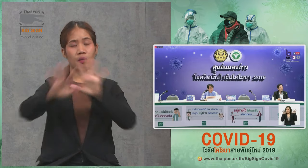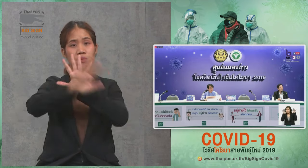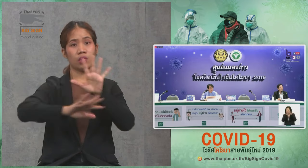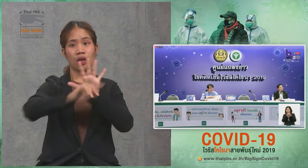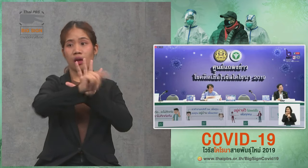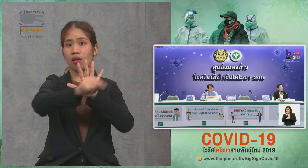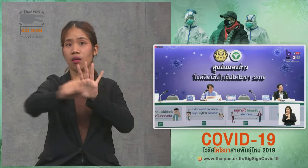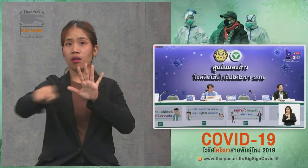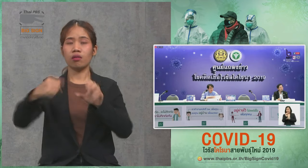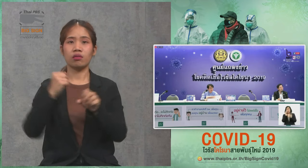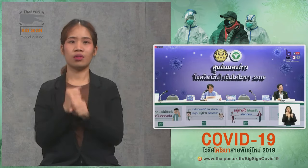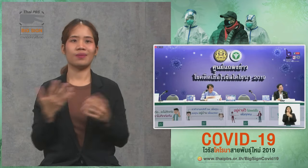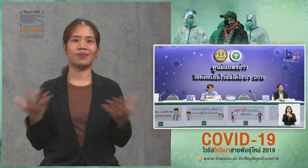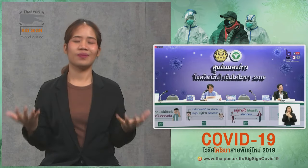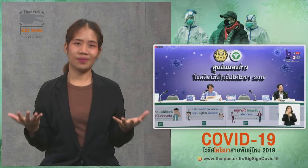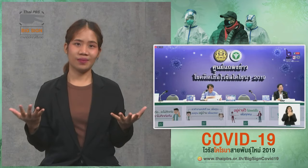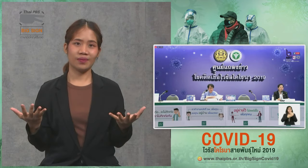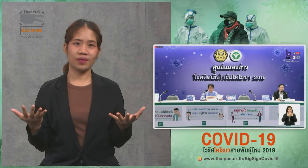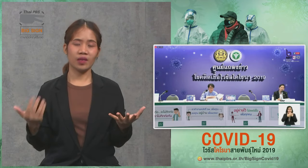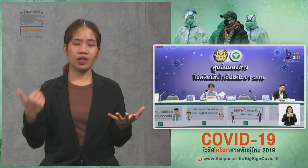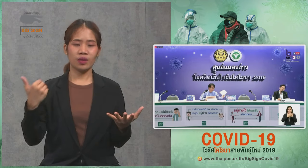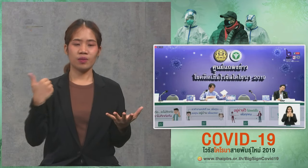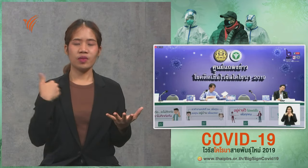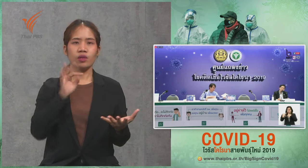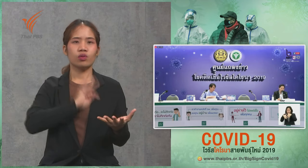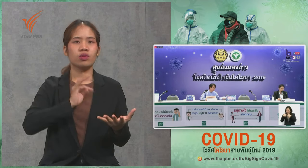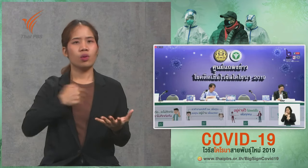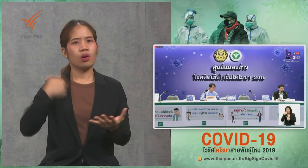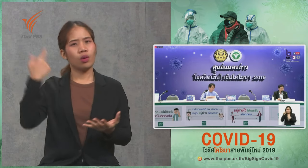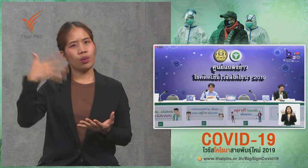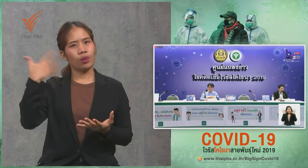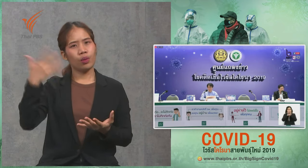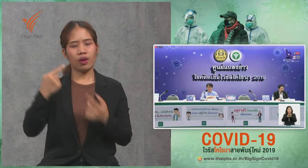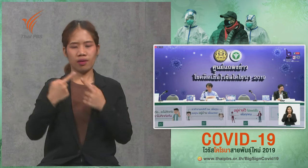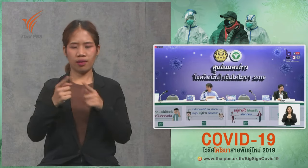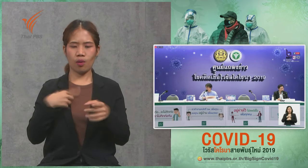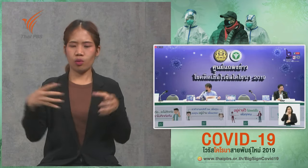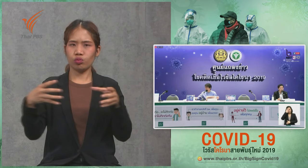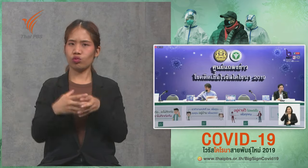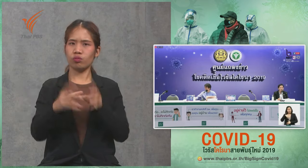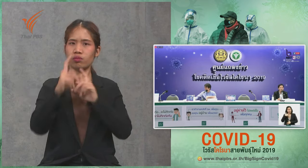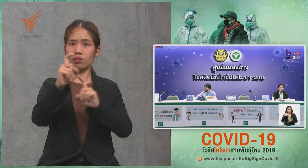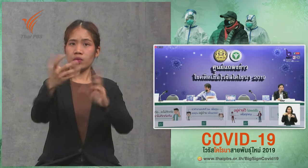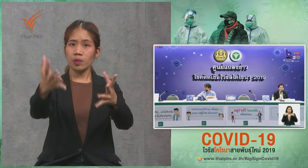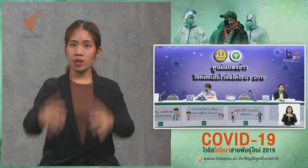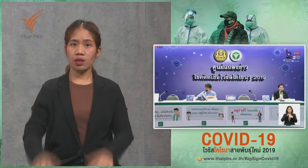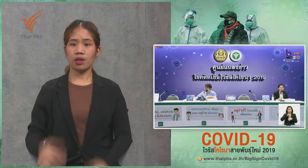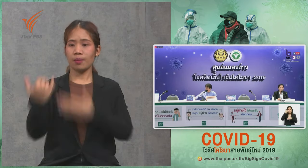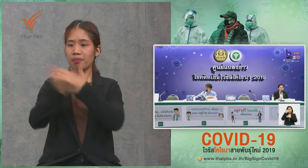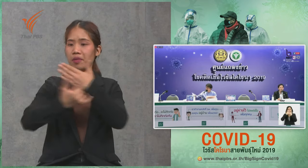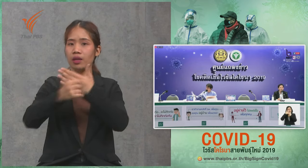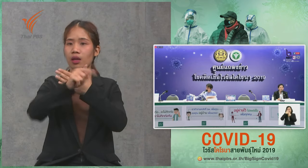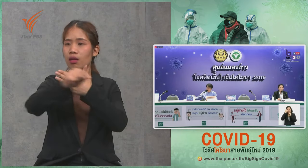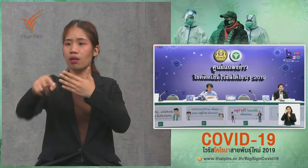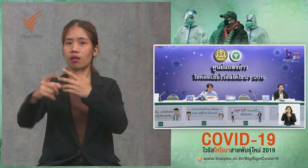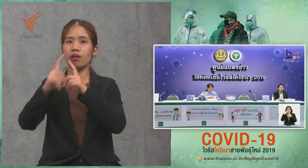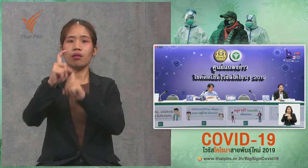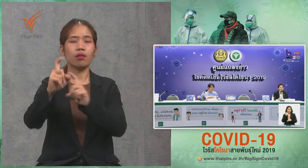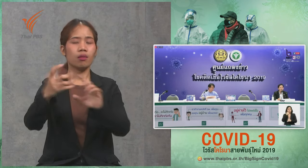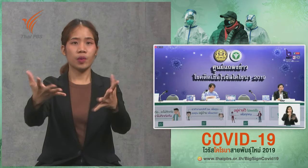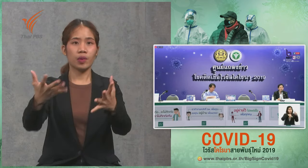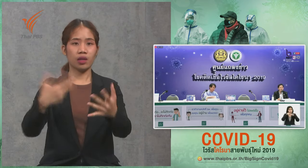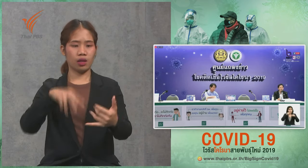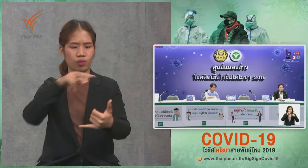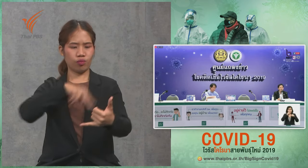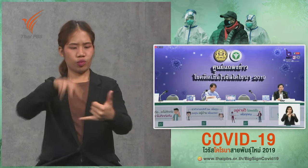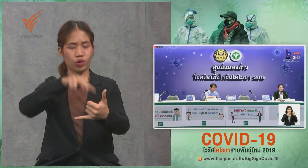ายๆกับพนักงานรถไฟคนนี้คะมีอาการเป็นไข้แต่ว่าไม่ได้อยู่ในกลุ่มเสี่ยงไม่ได้ไปประเทศที่กลุ่มเสี่ยงมาแล้วไปตรวจจะ